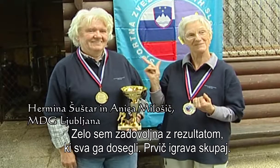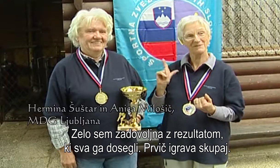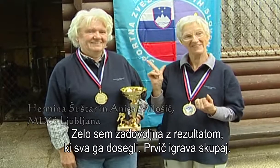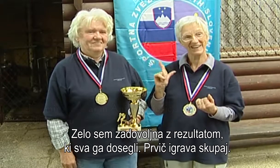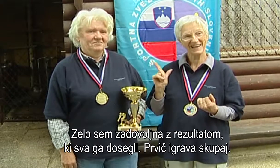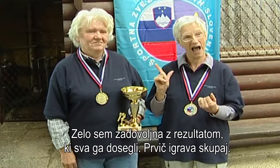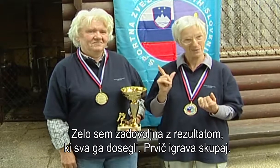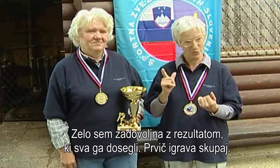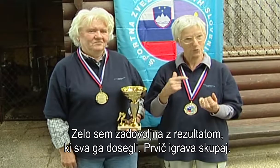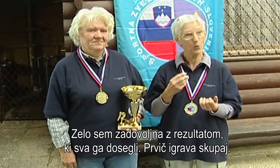Z rezultatom, ki smo